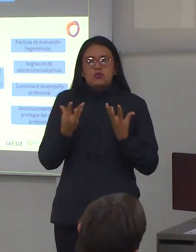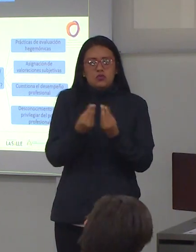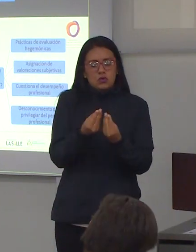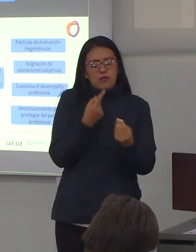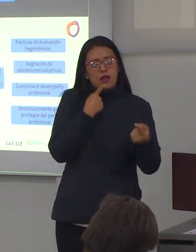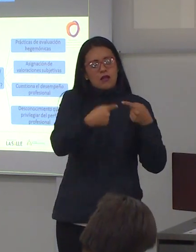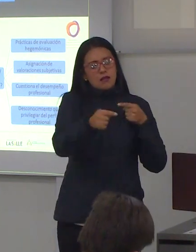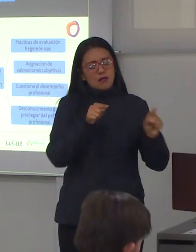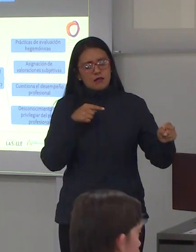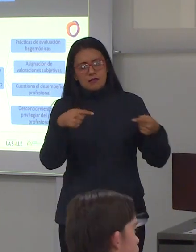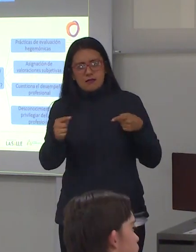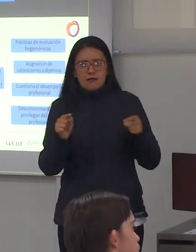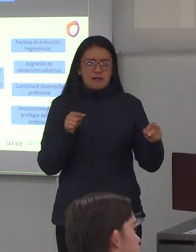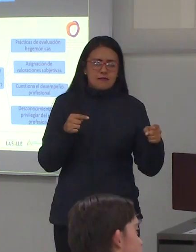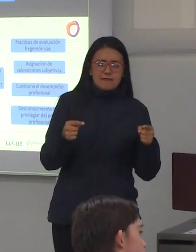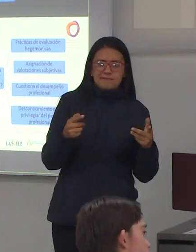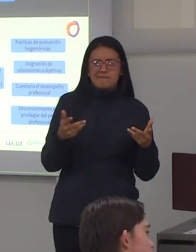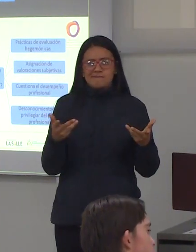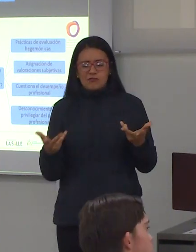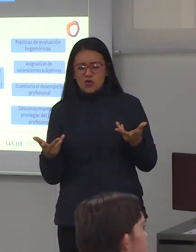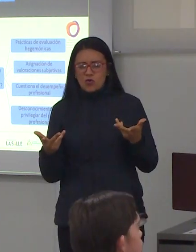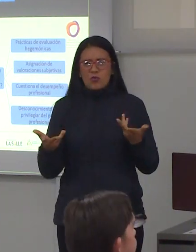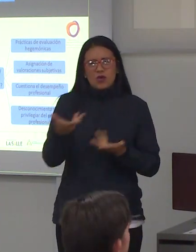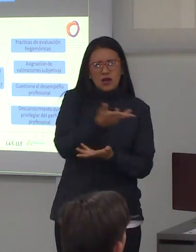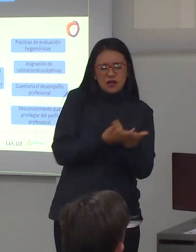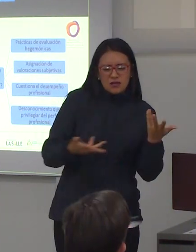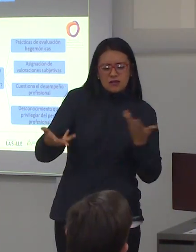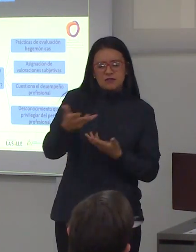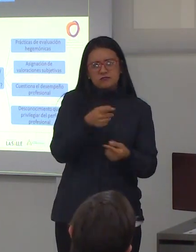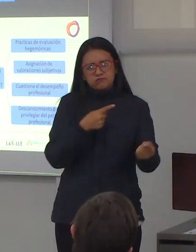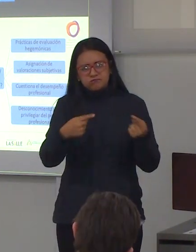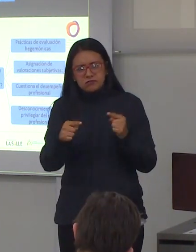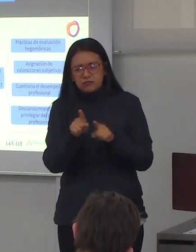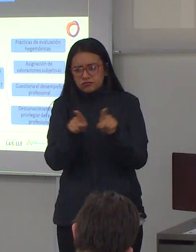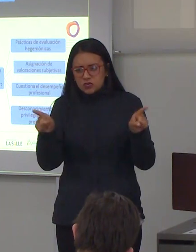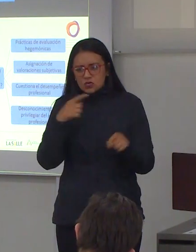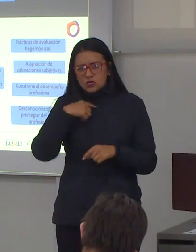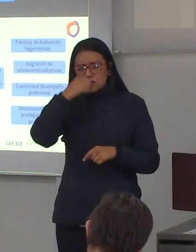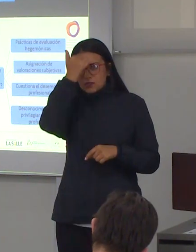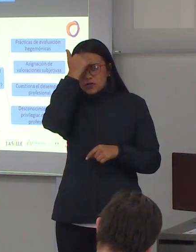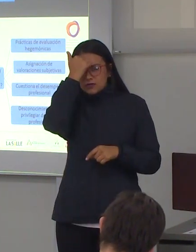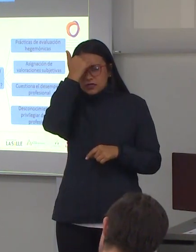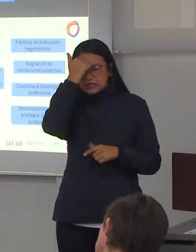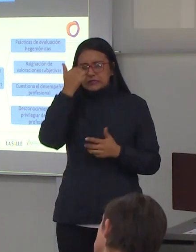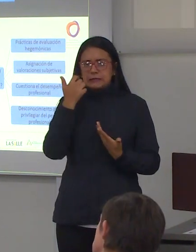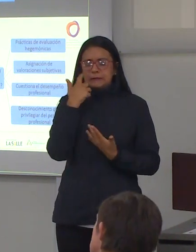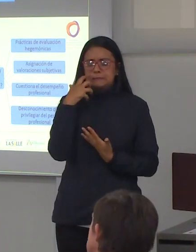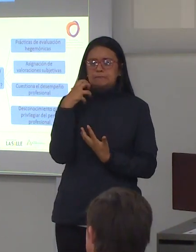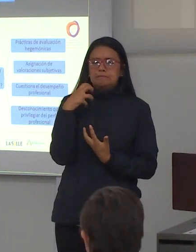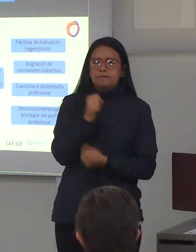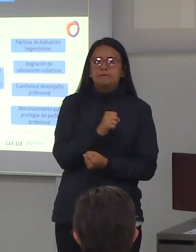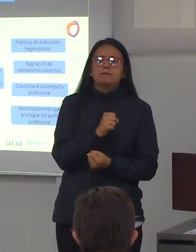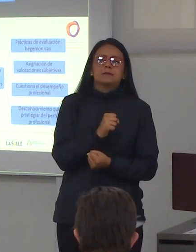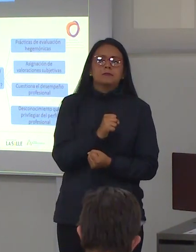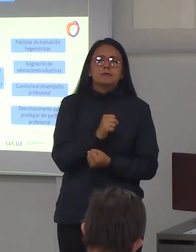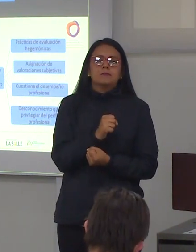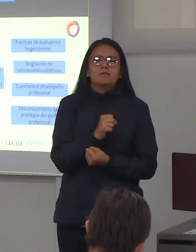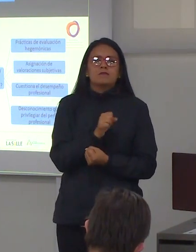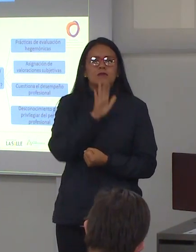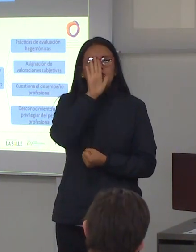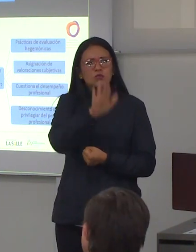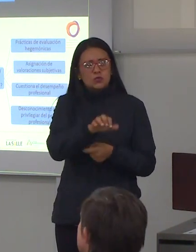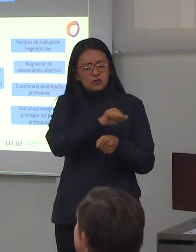discusión o sea, conversatorios con los profes nos encontrábamos que las